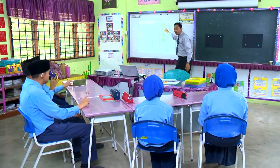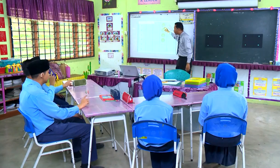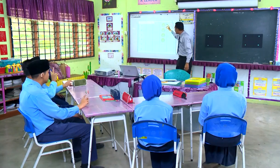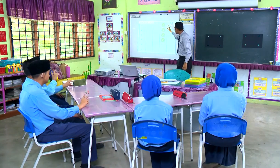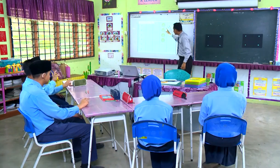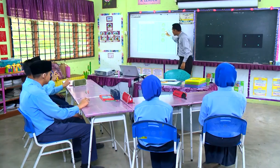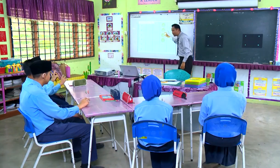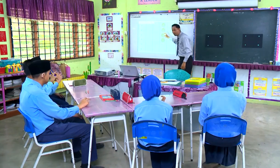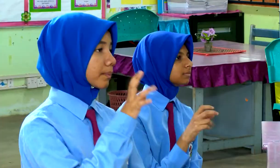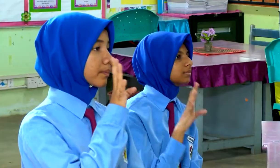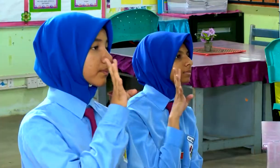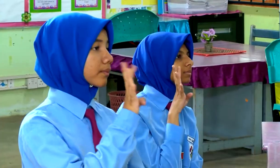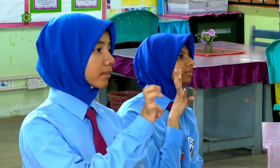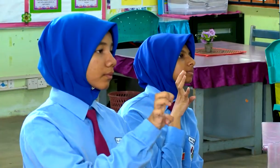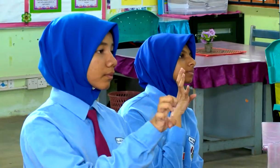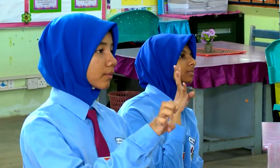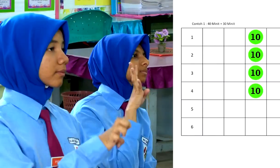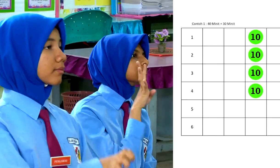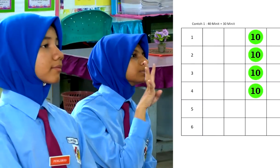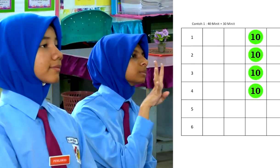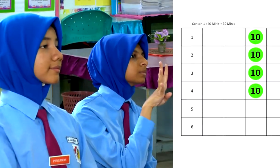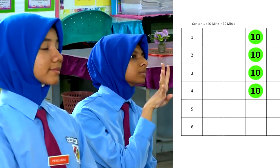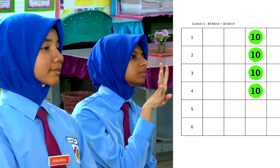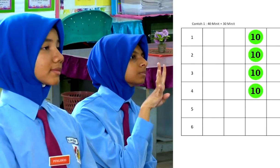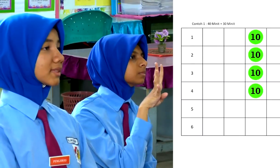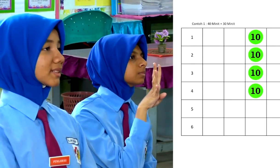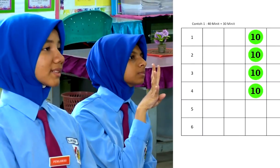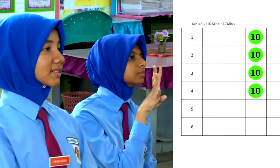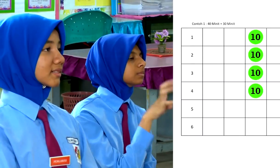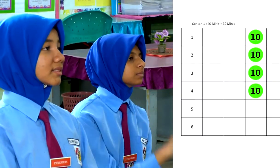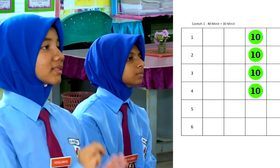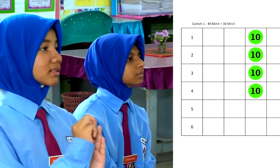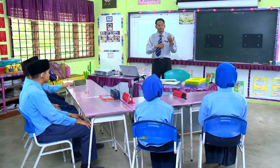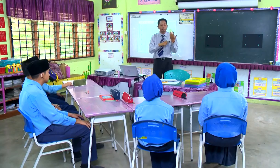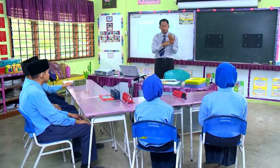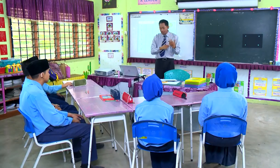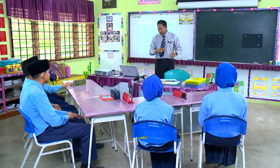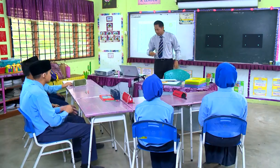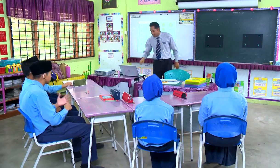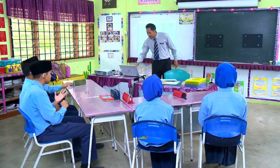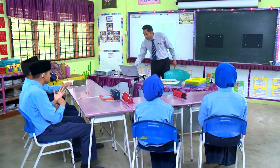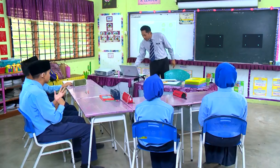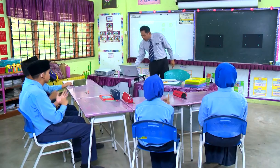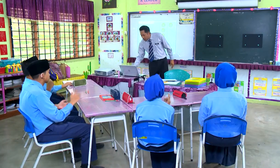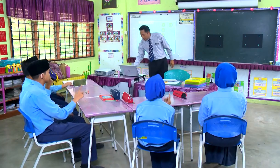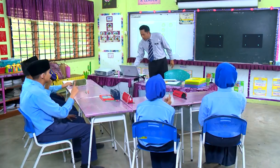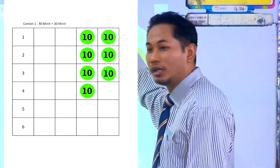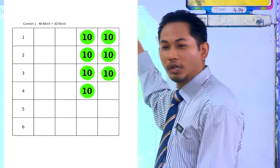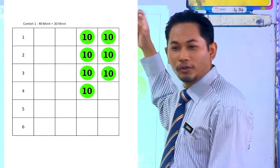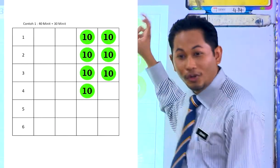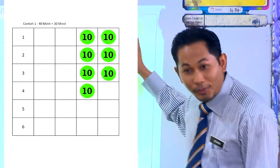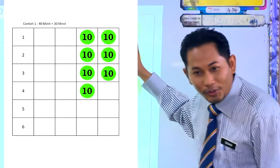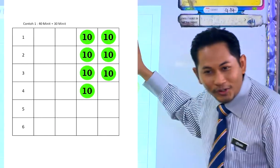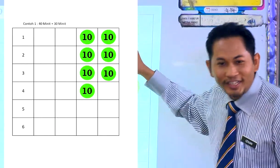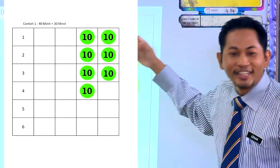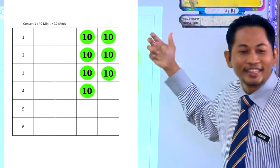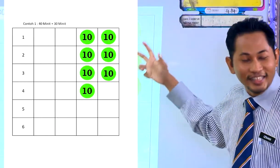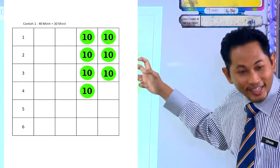20 30 40. 40 minit. Tambah 10 20